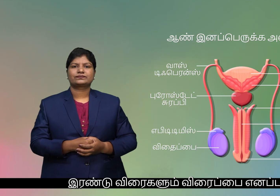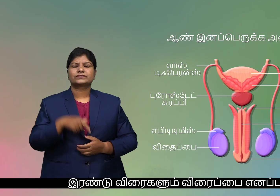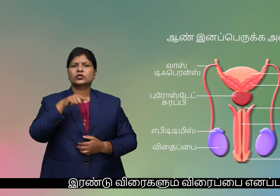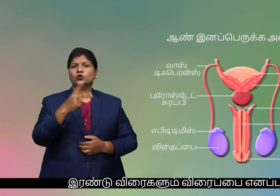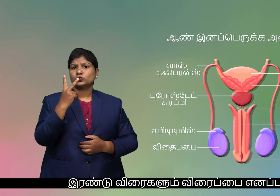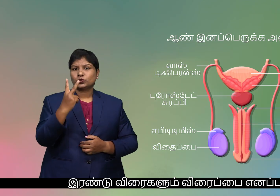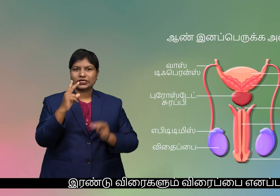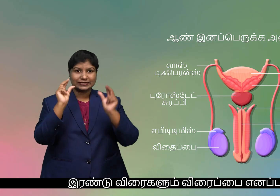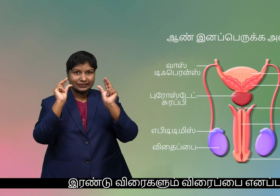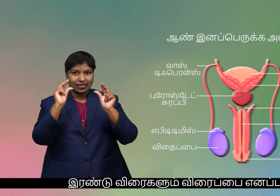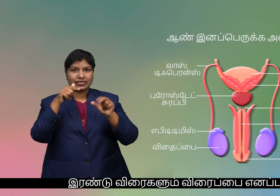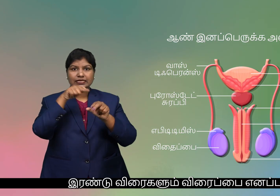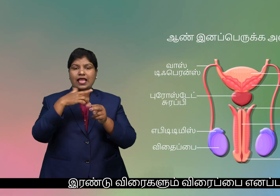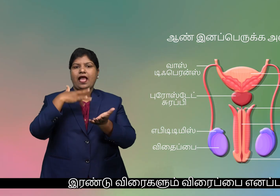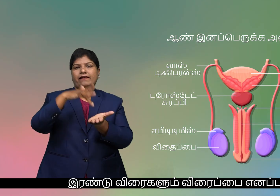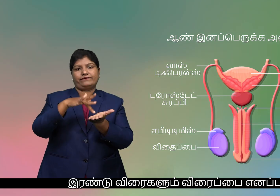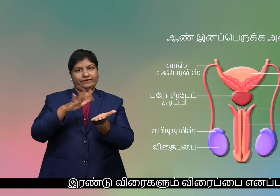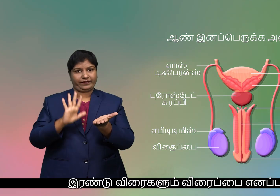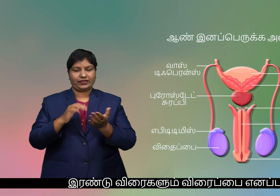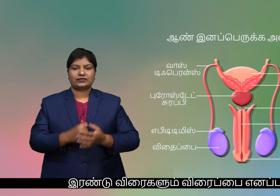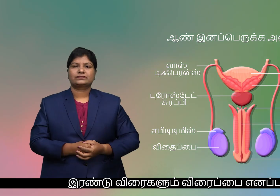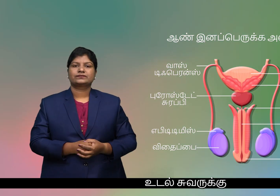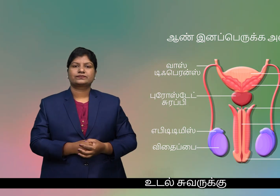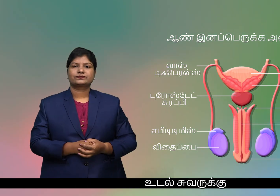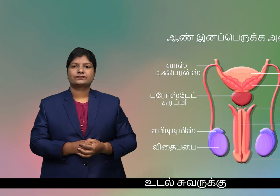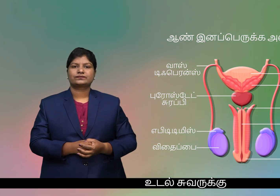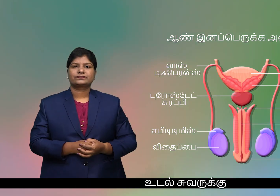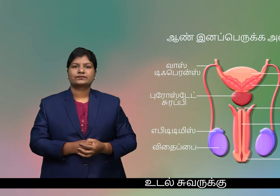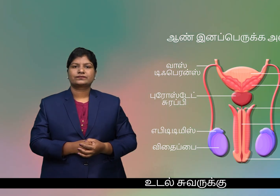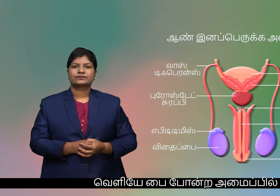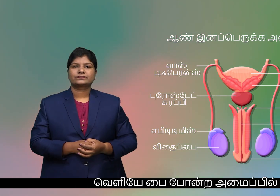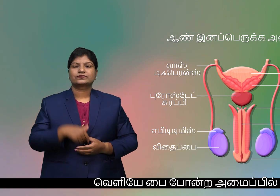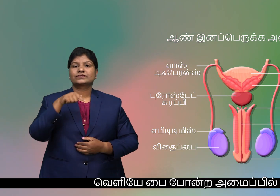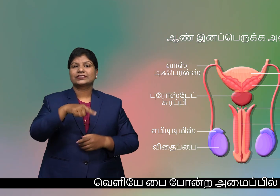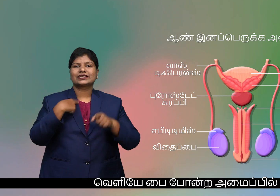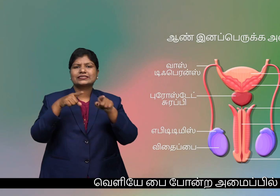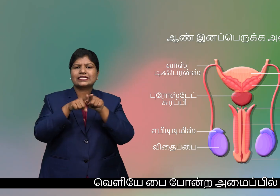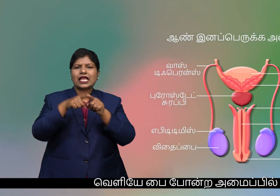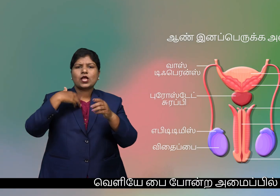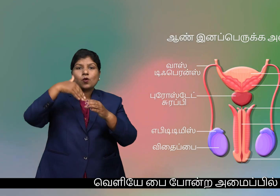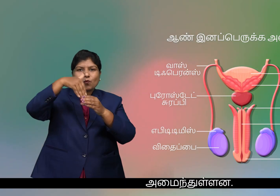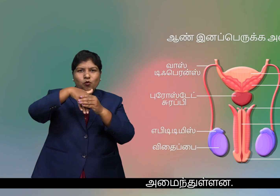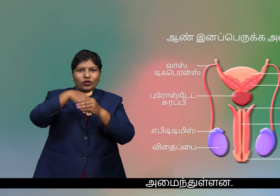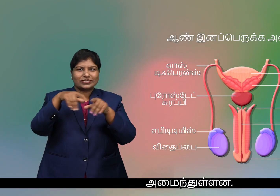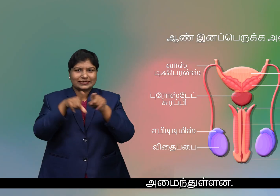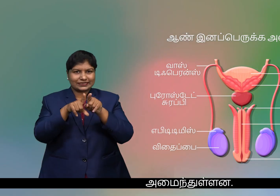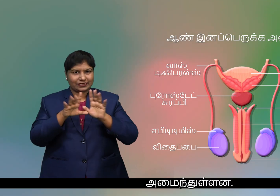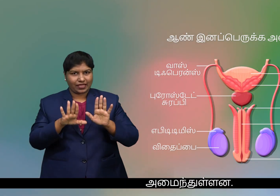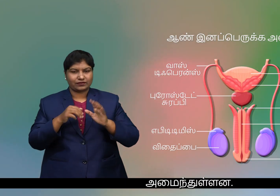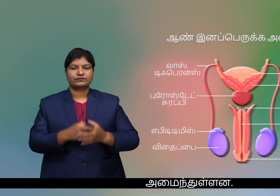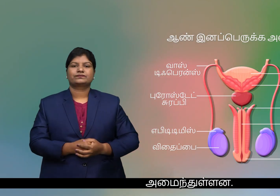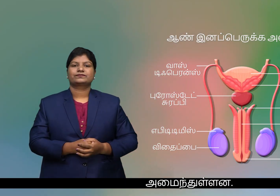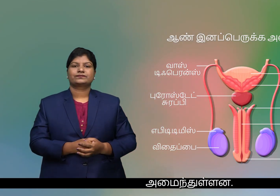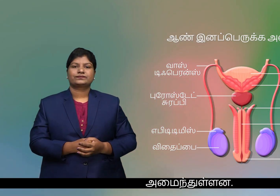2 விரைகளும் விரப்பை எனப்படும் உடல் சுவருக்கு வெளியே பை போன்ற அமைப்பில் அமைந்துள்ளன.